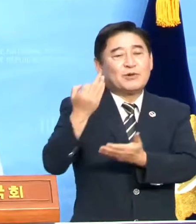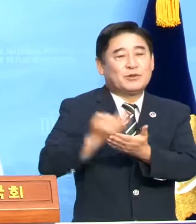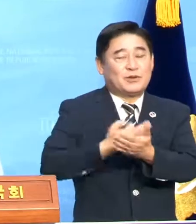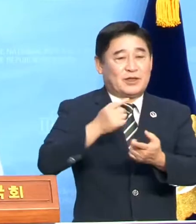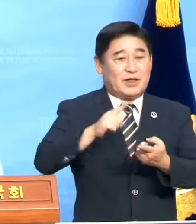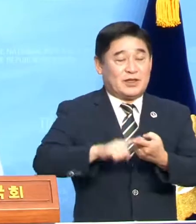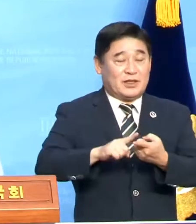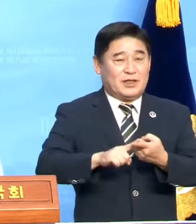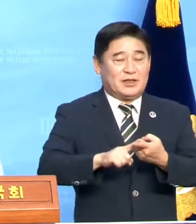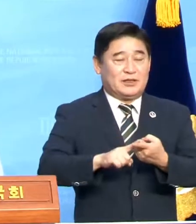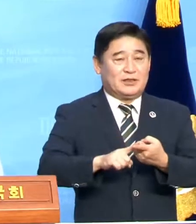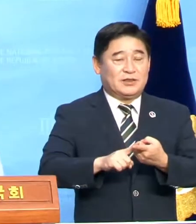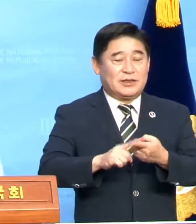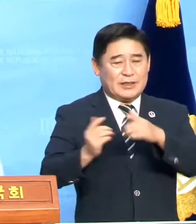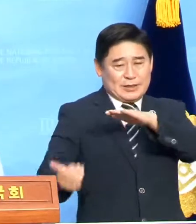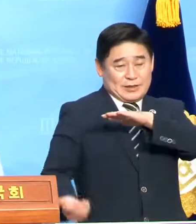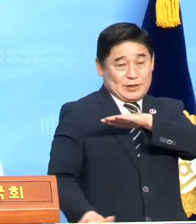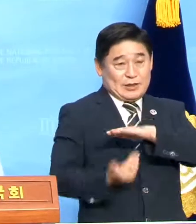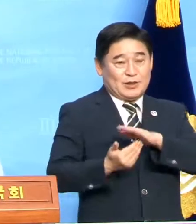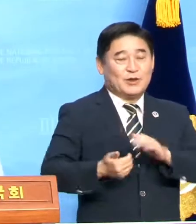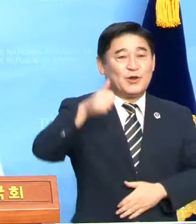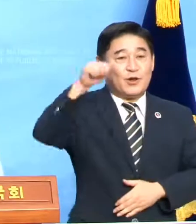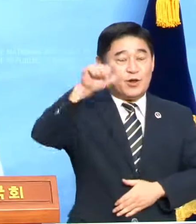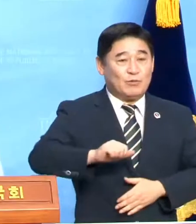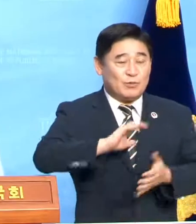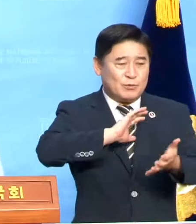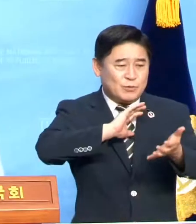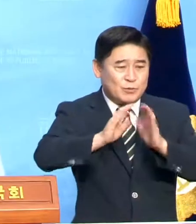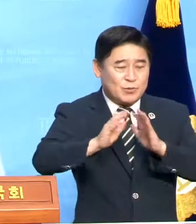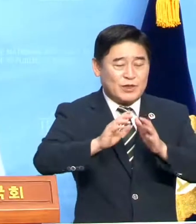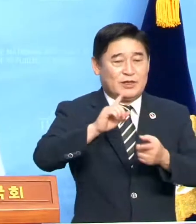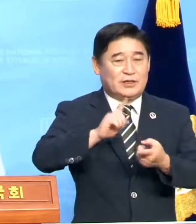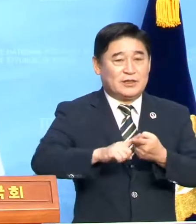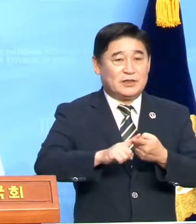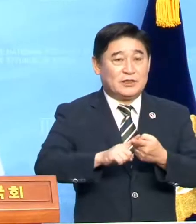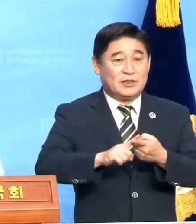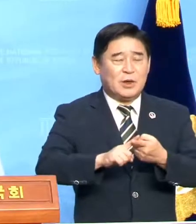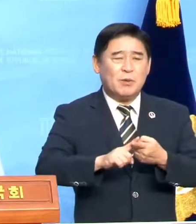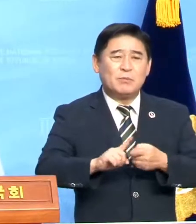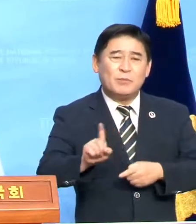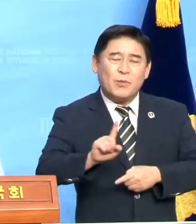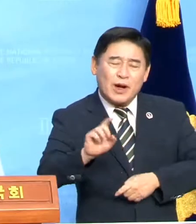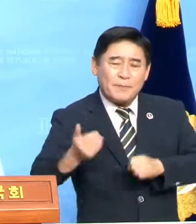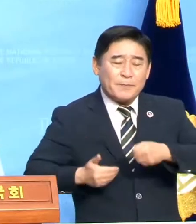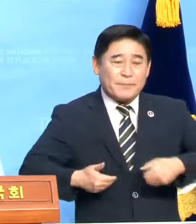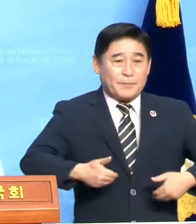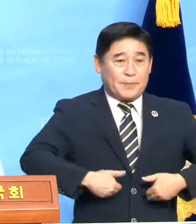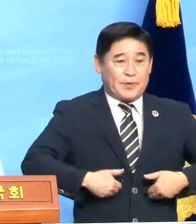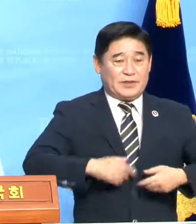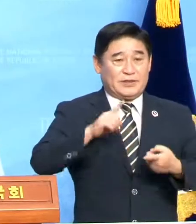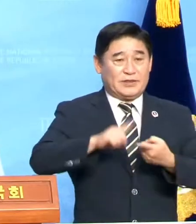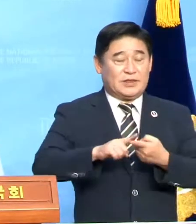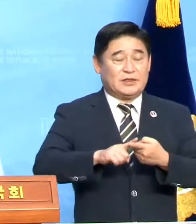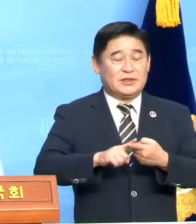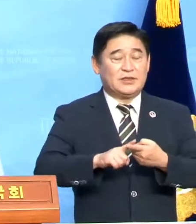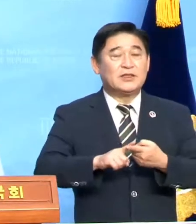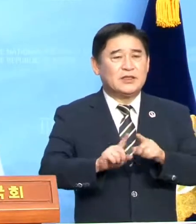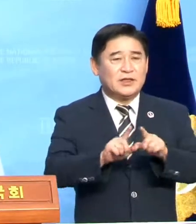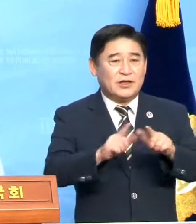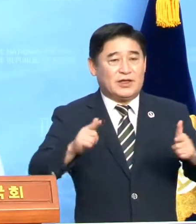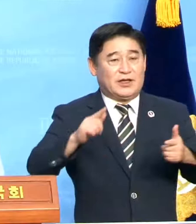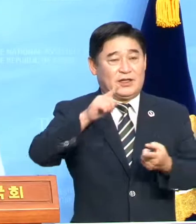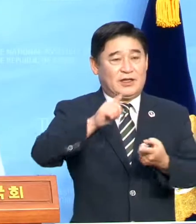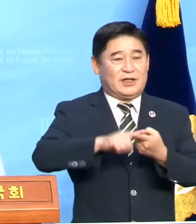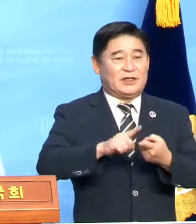어떻게 실현시킬 지 어떻게 공론화 할지 어떤 모델이 필요할 지 그리고 기본소득 이 왜 필요한지 등에